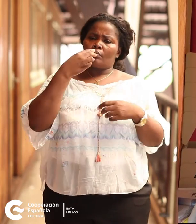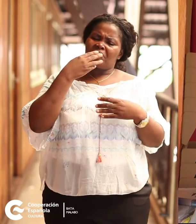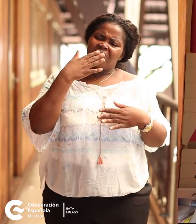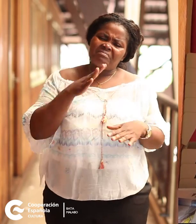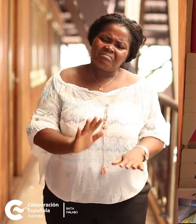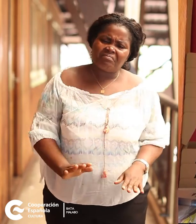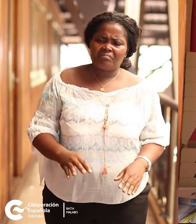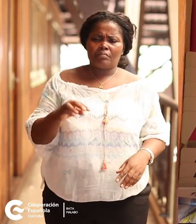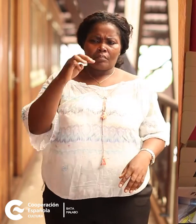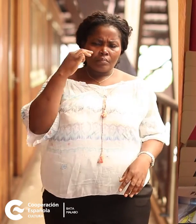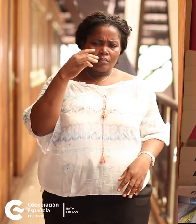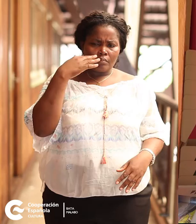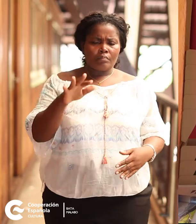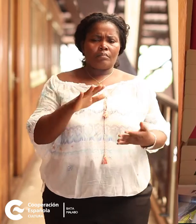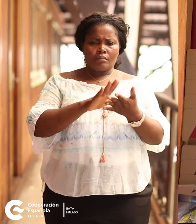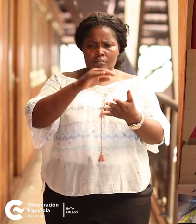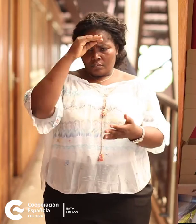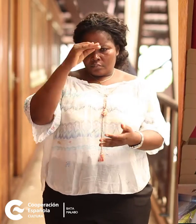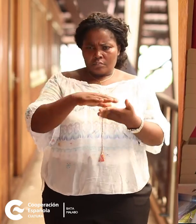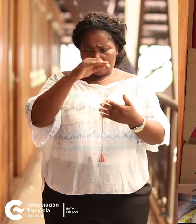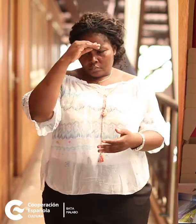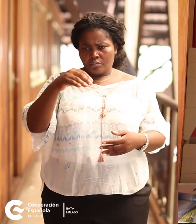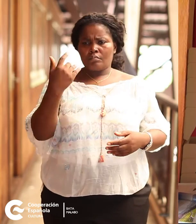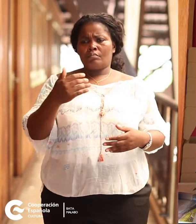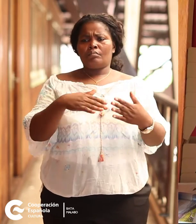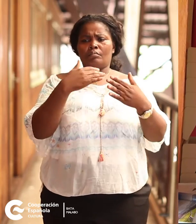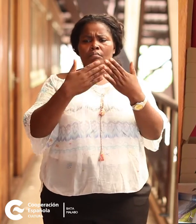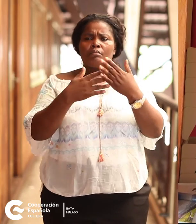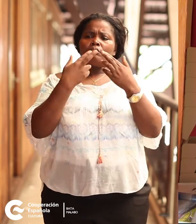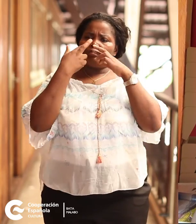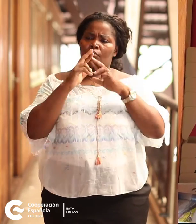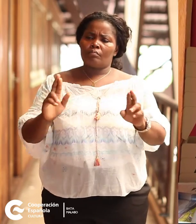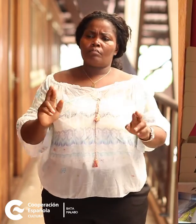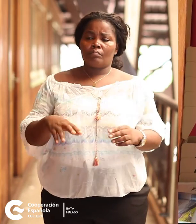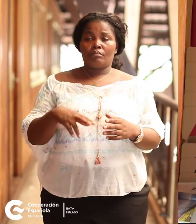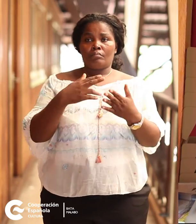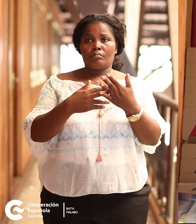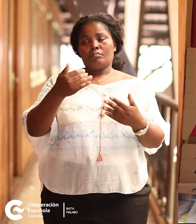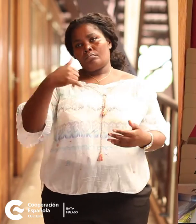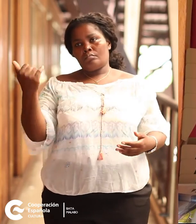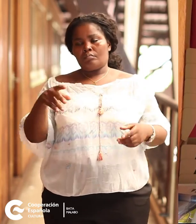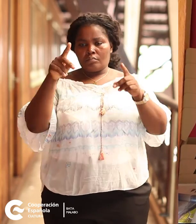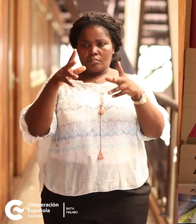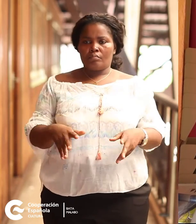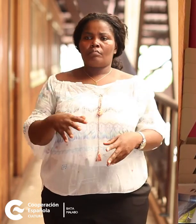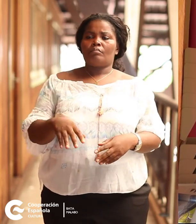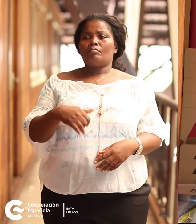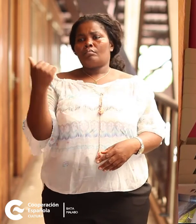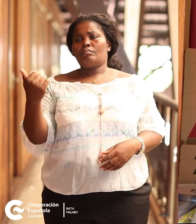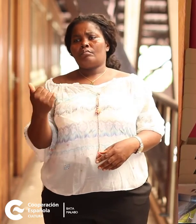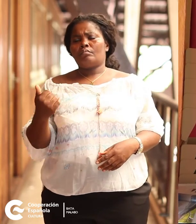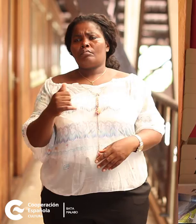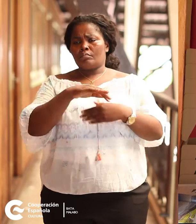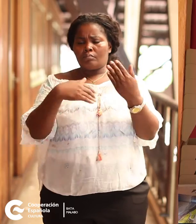peor. Martin fue a la universidad en busca de grandes respuestas. Allí descubrió a Gandhi, otro personaje